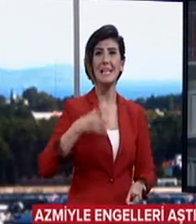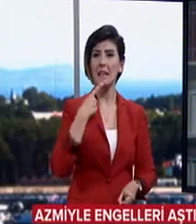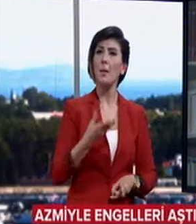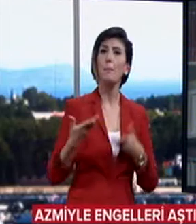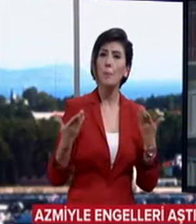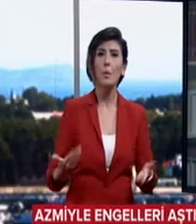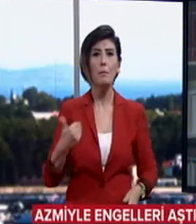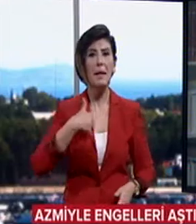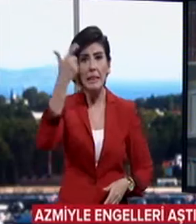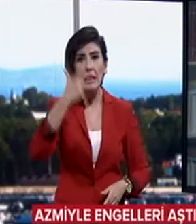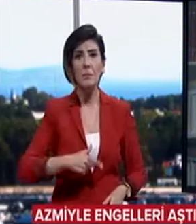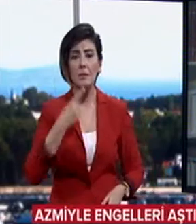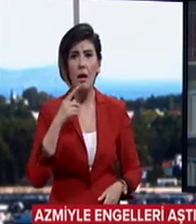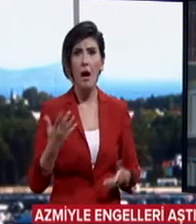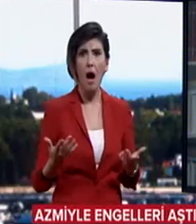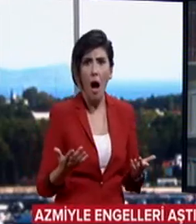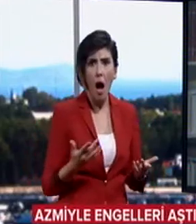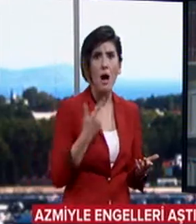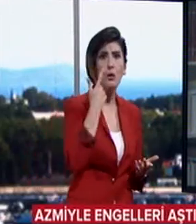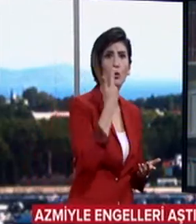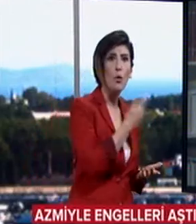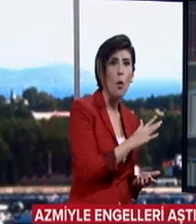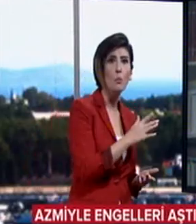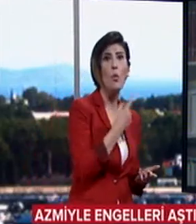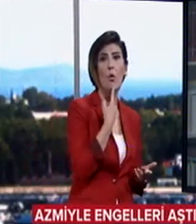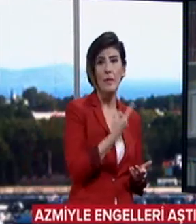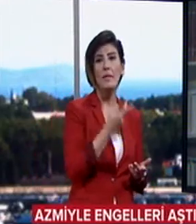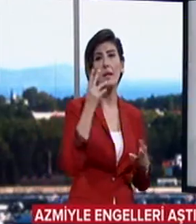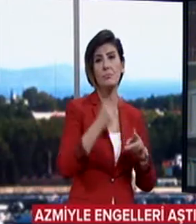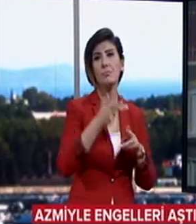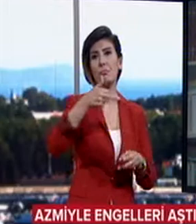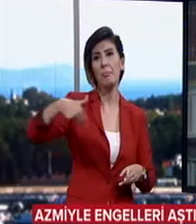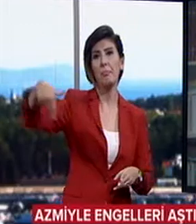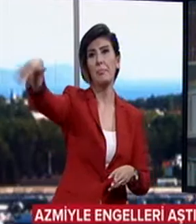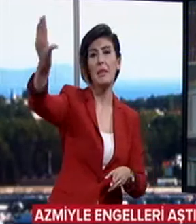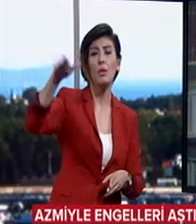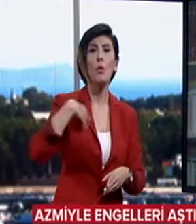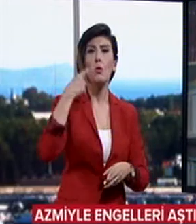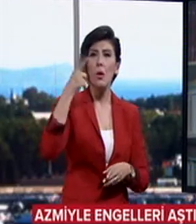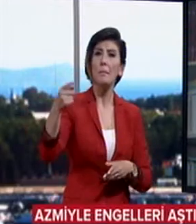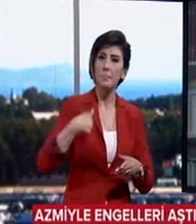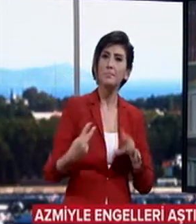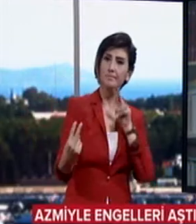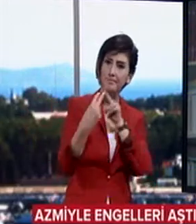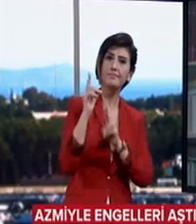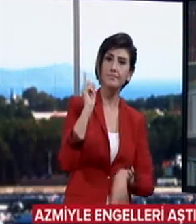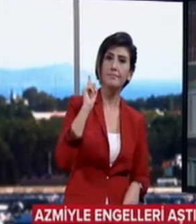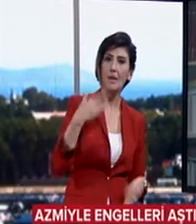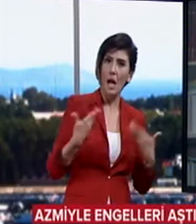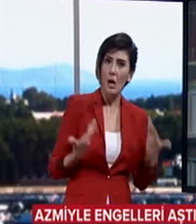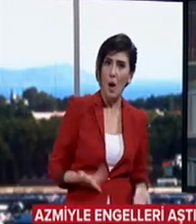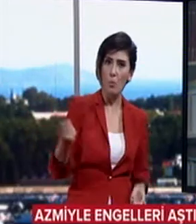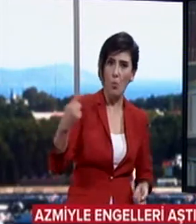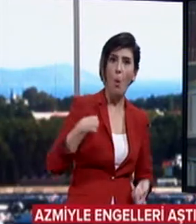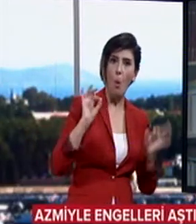zaman buyurun benim dediğimde baktılar aa görmüyor diyerek dönüp gittiler. Ama ben bu insanlara kendimi kabul ettireceğim. Buraya geldikleri zaman